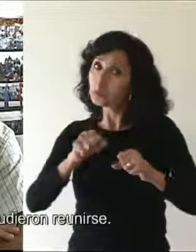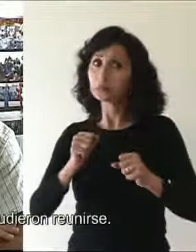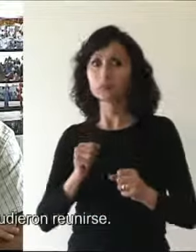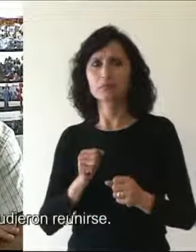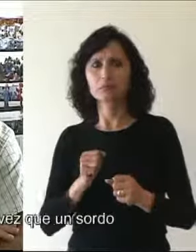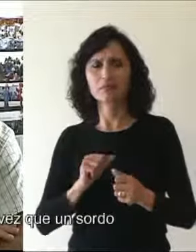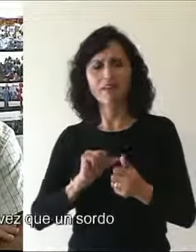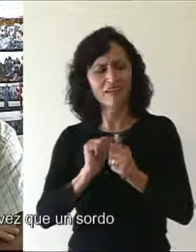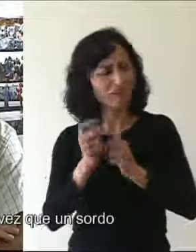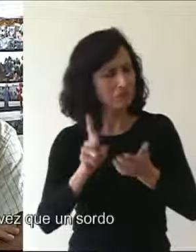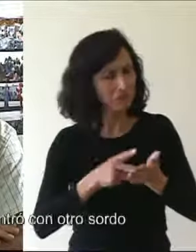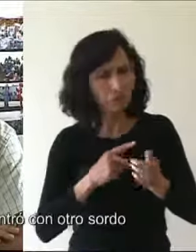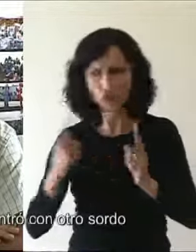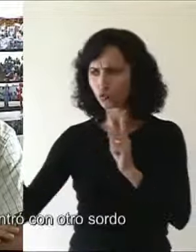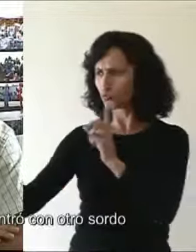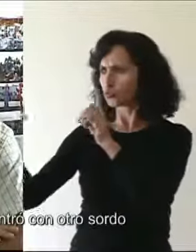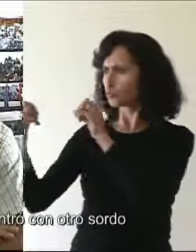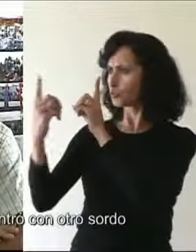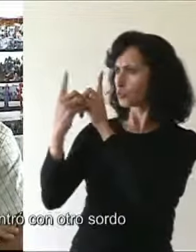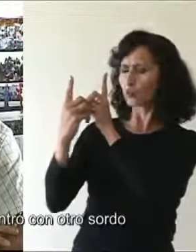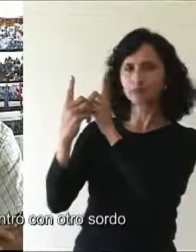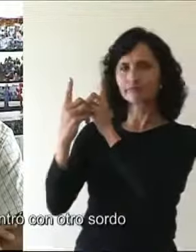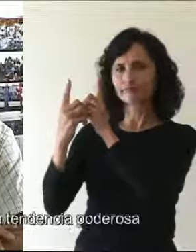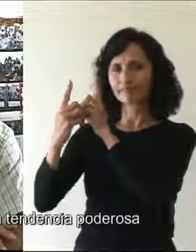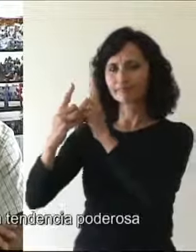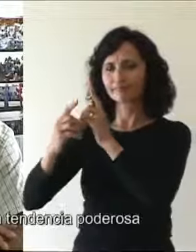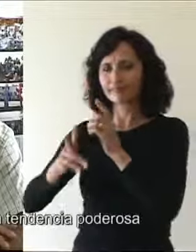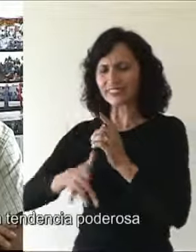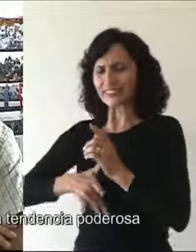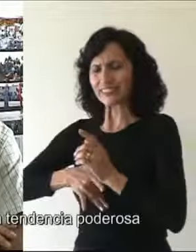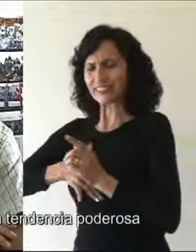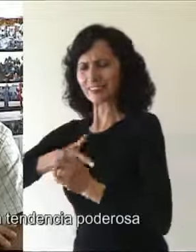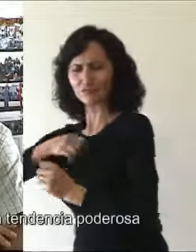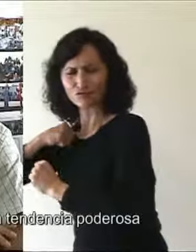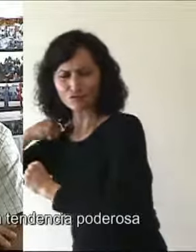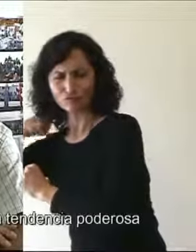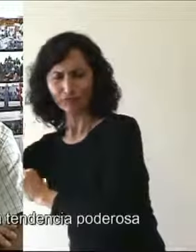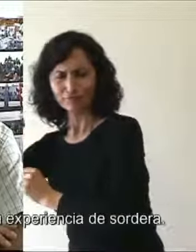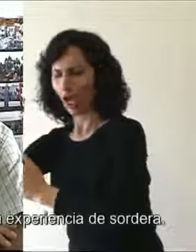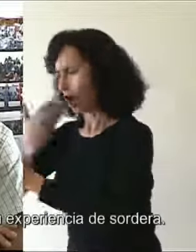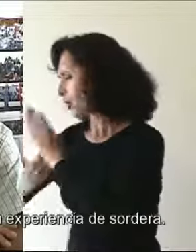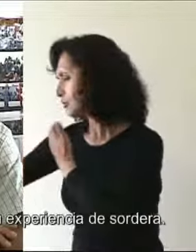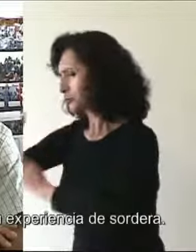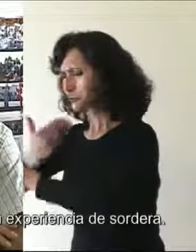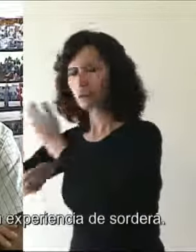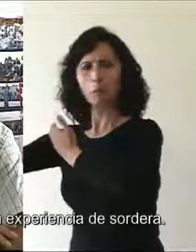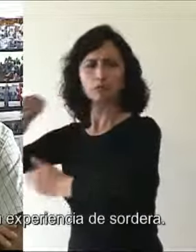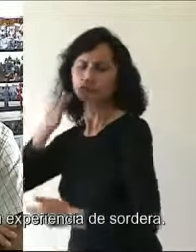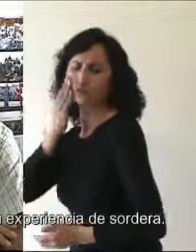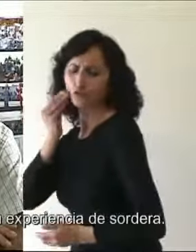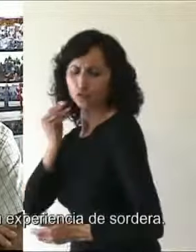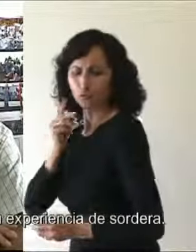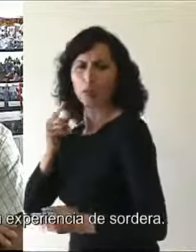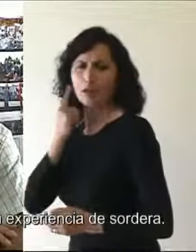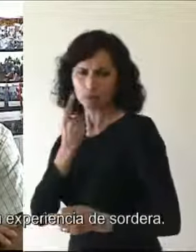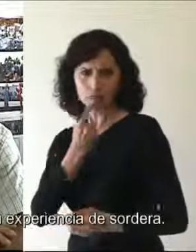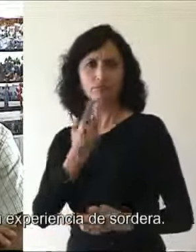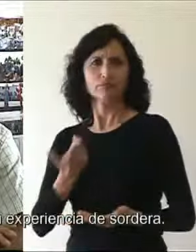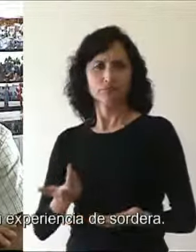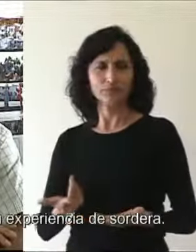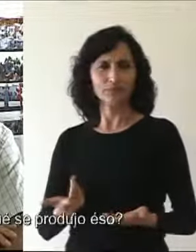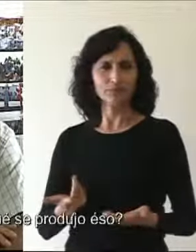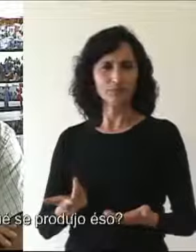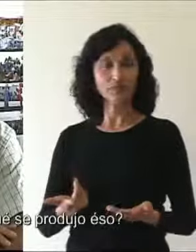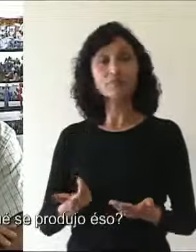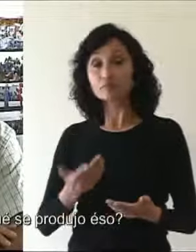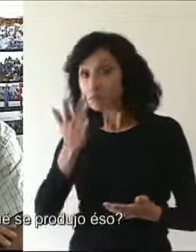pudieron reunirse. Cada vez que un sordo se encontró con otro sordo, mostró una tendencia poderosa a compartir su experiencia de